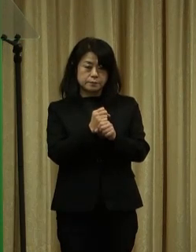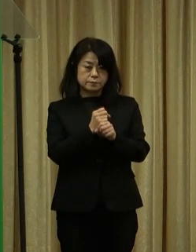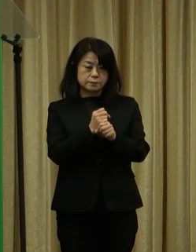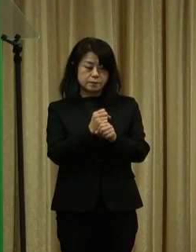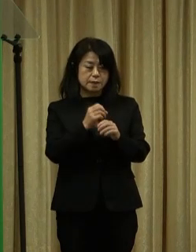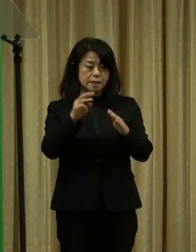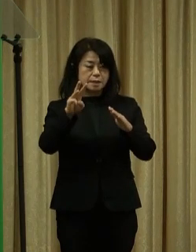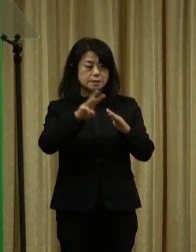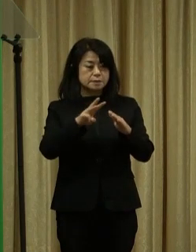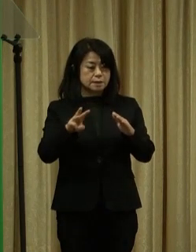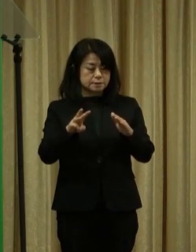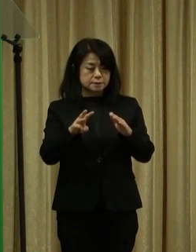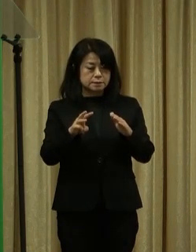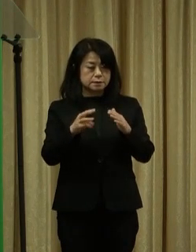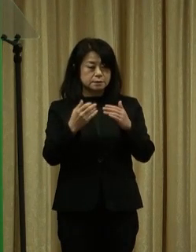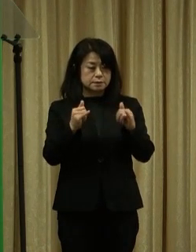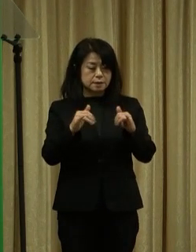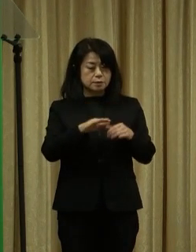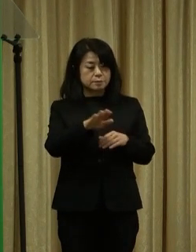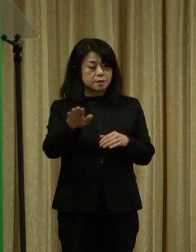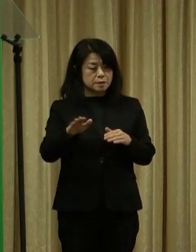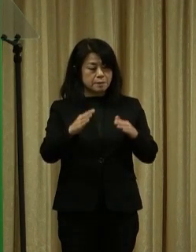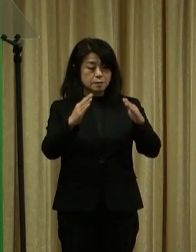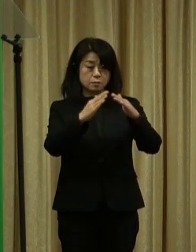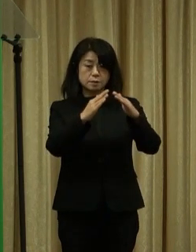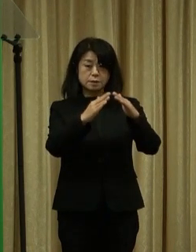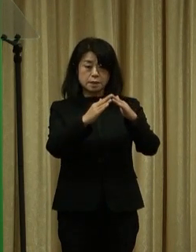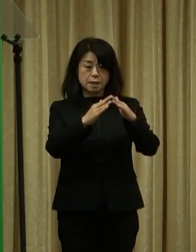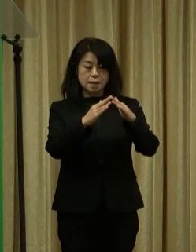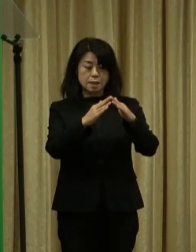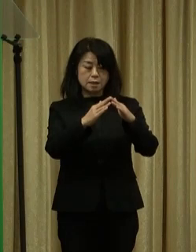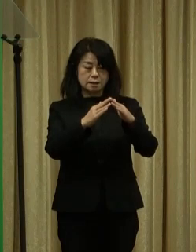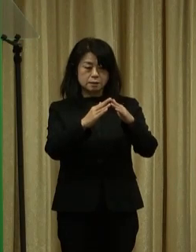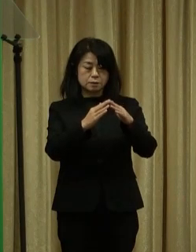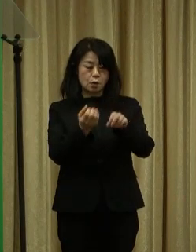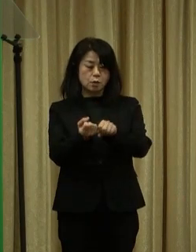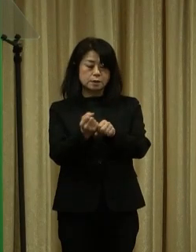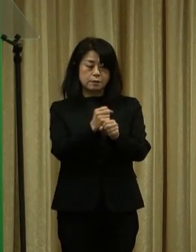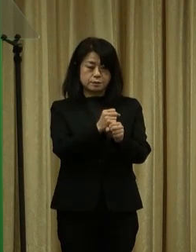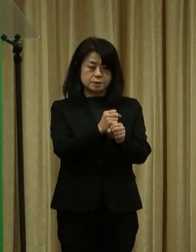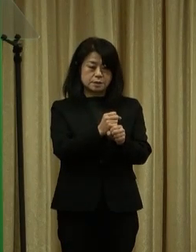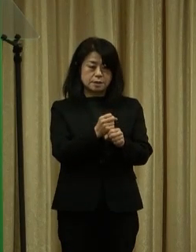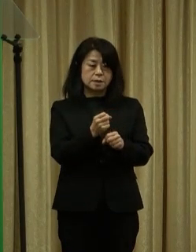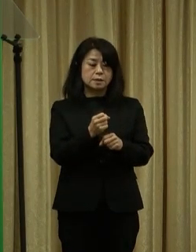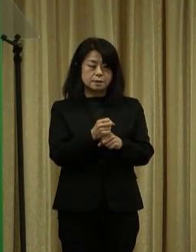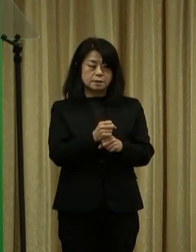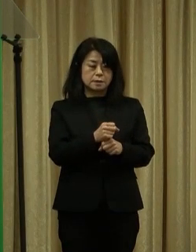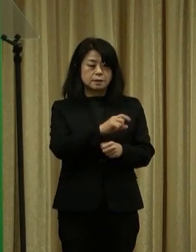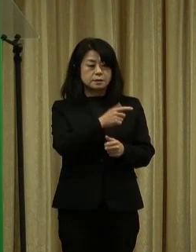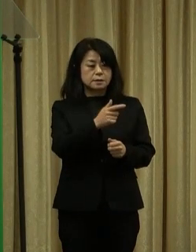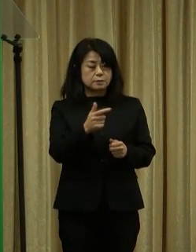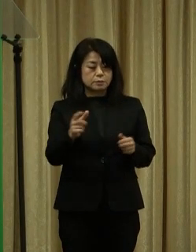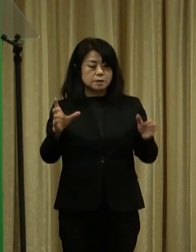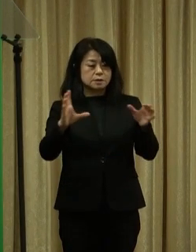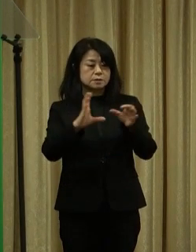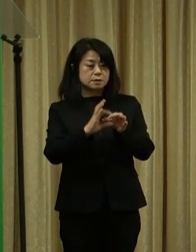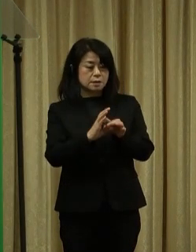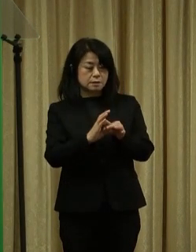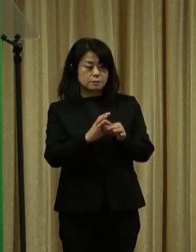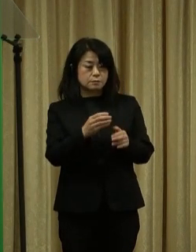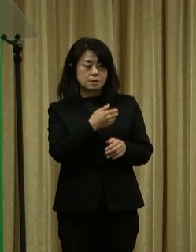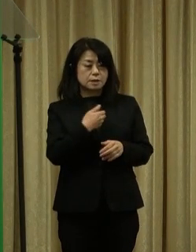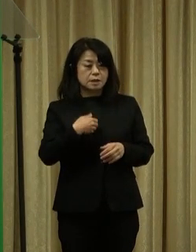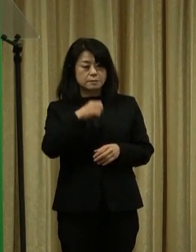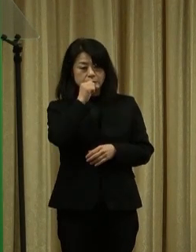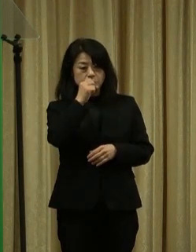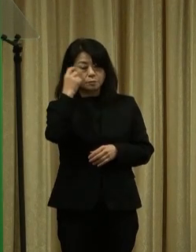被災された皆様の住宅の建て直し、場合によっては再建のようなものにつながっていけばというふうに